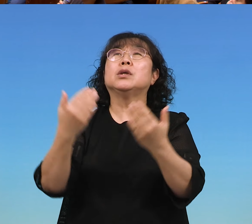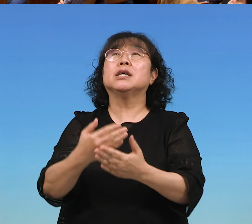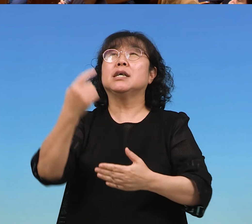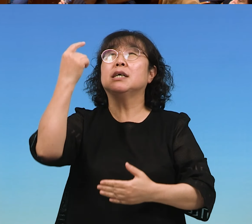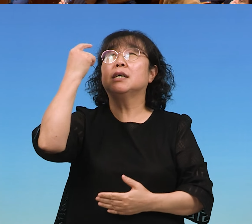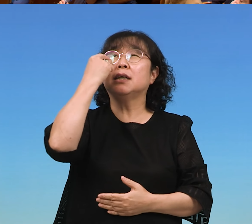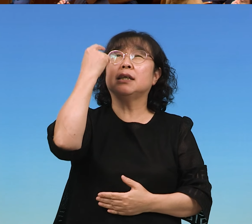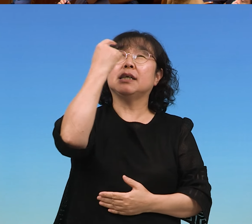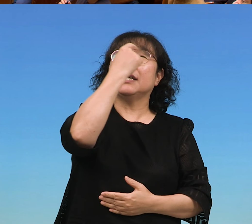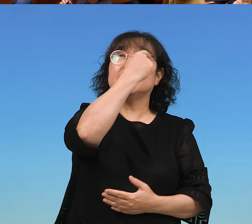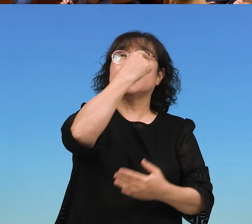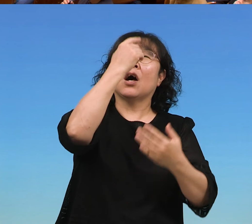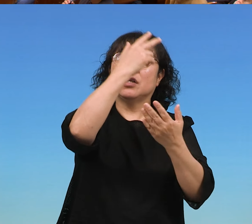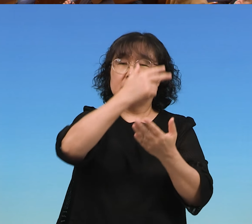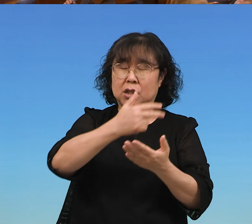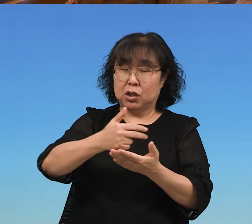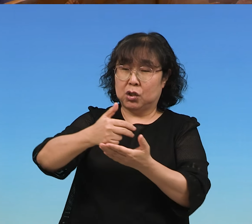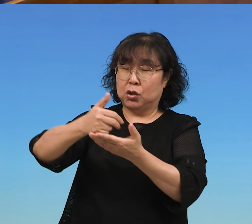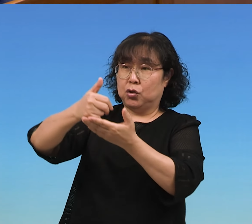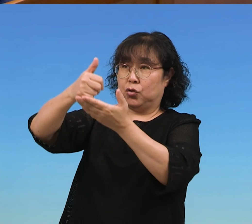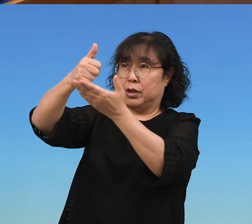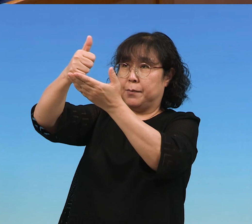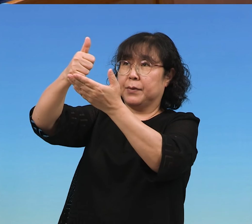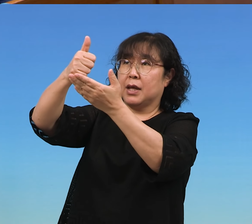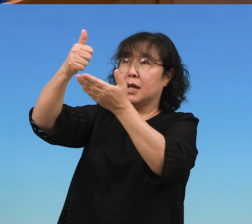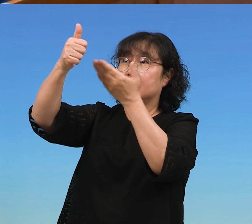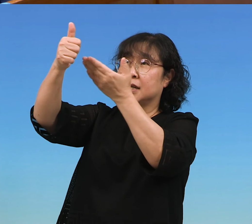모든 시선을 주님께 드리고